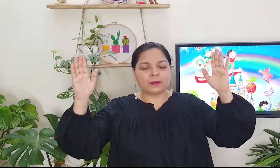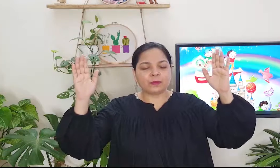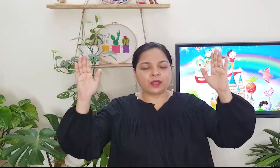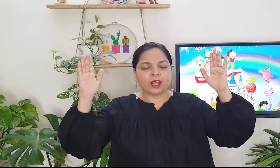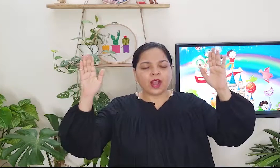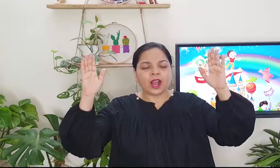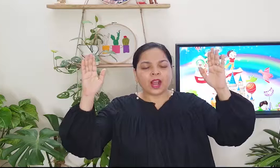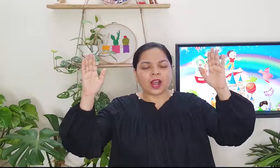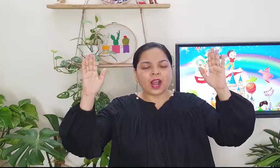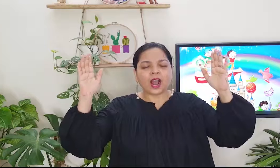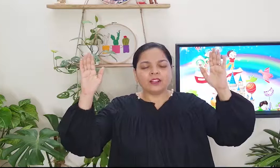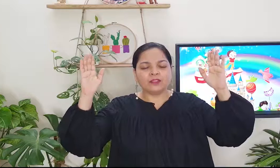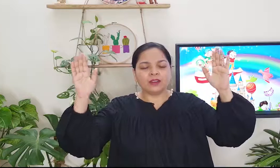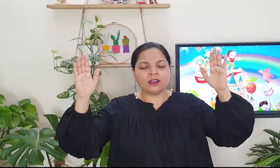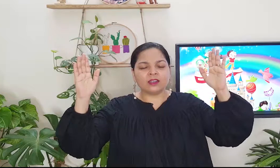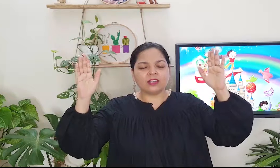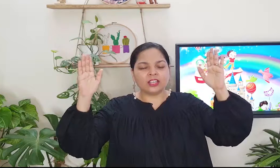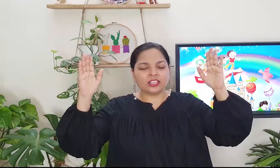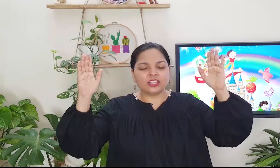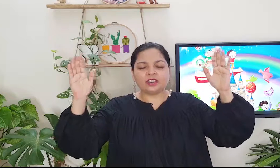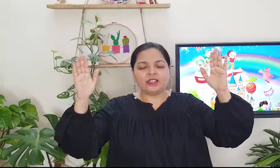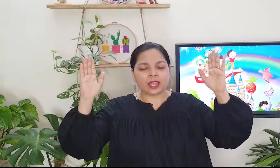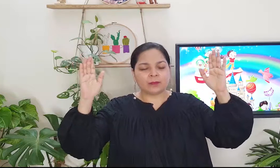দিয়েছে। আজ সে জীবিত,